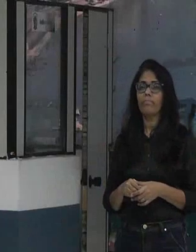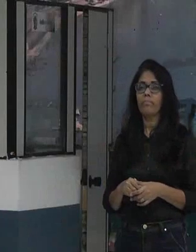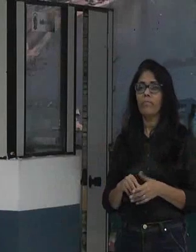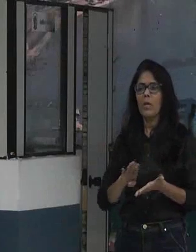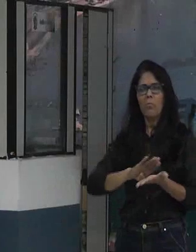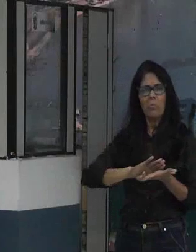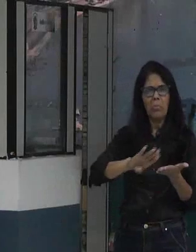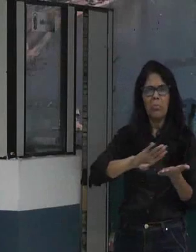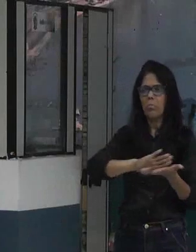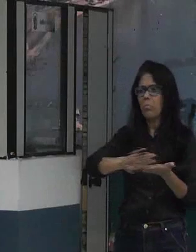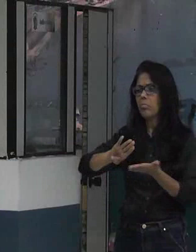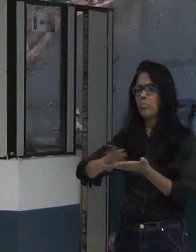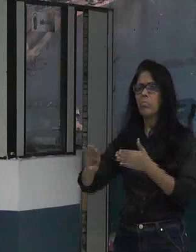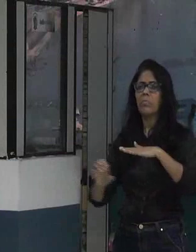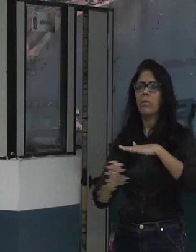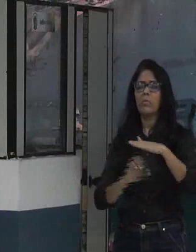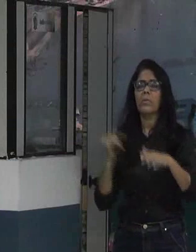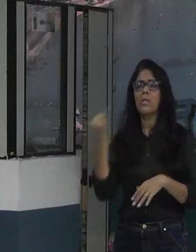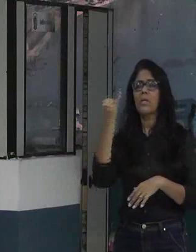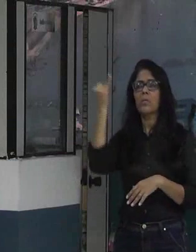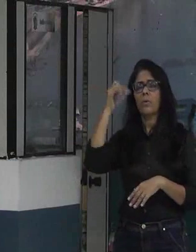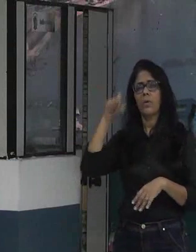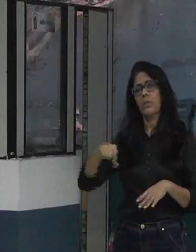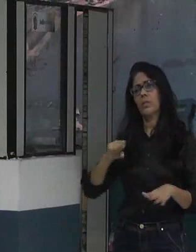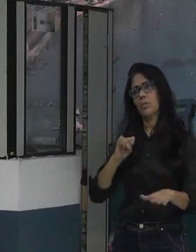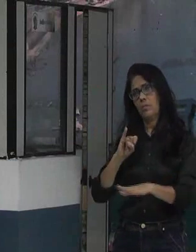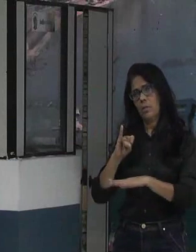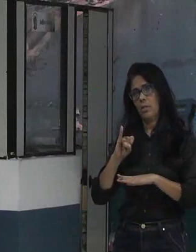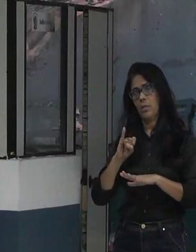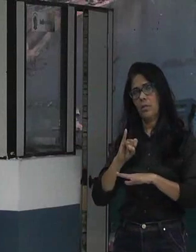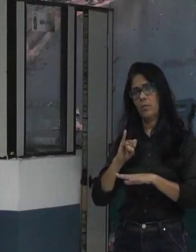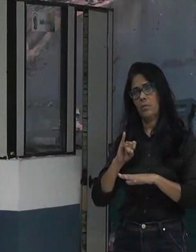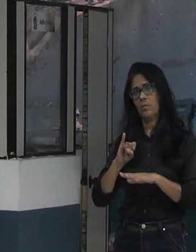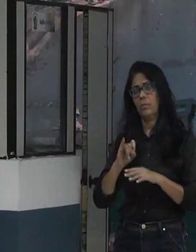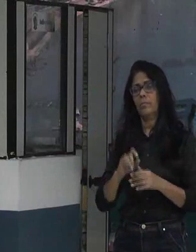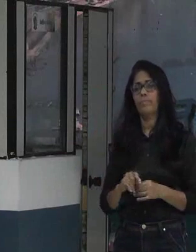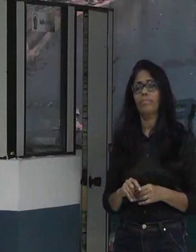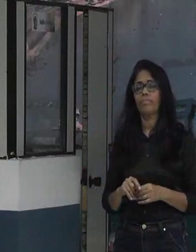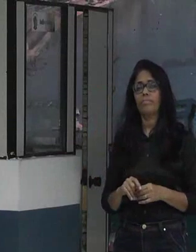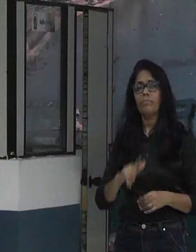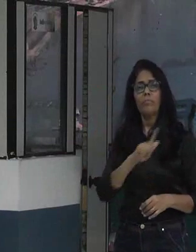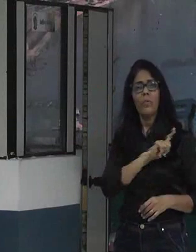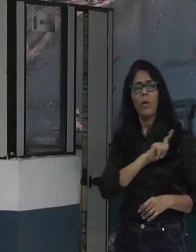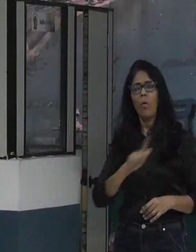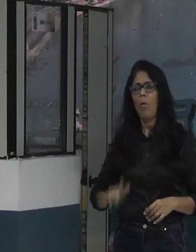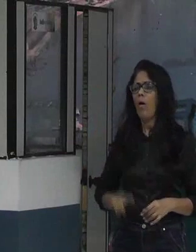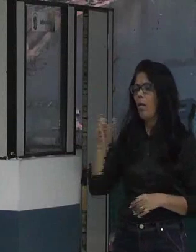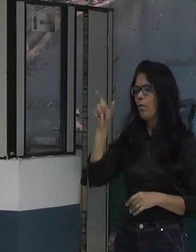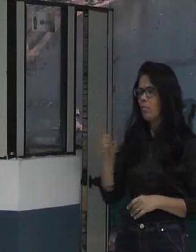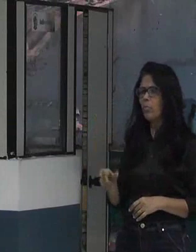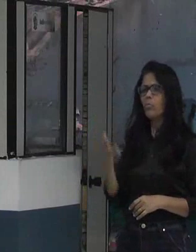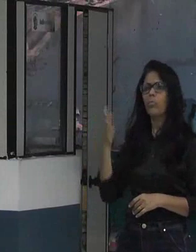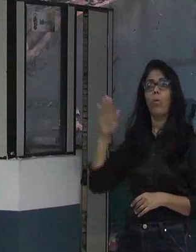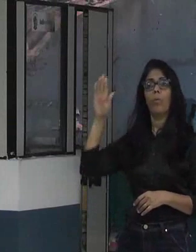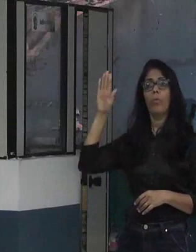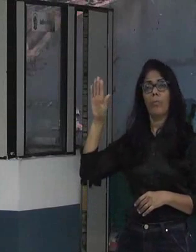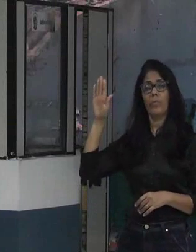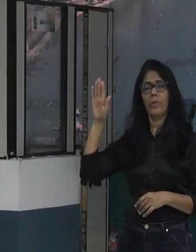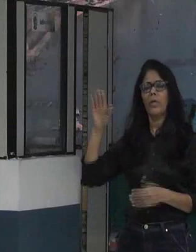É assim que nós nos comportamos com as coisas de Ilhéus. E o governador prometeu, e o